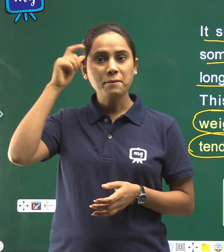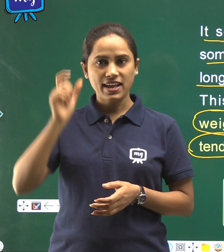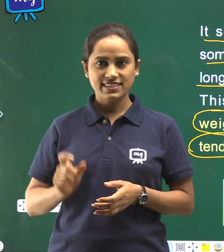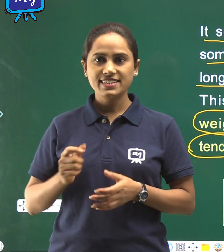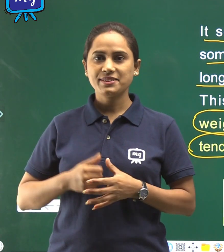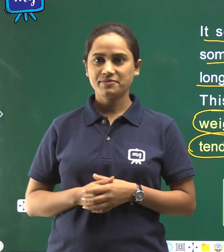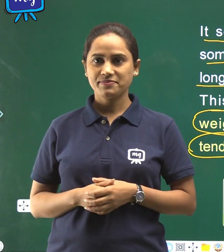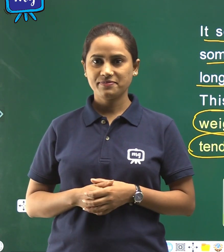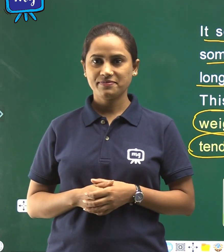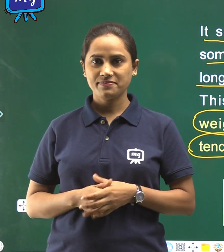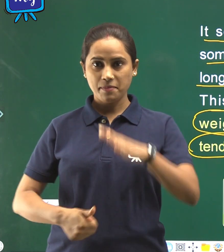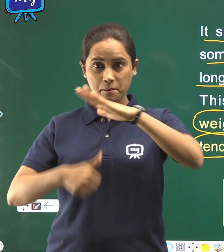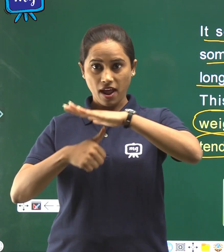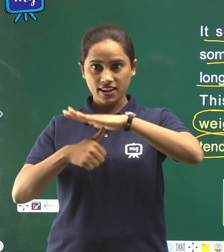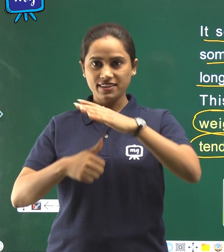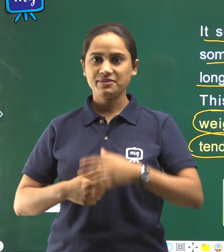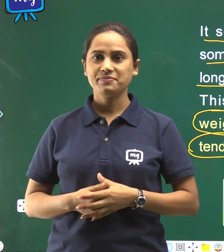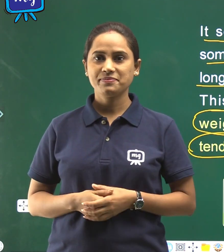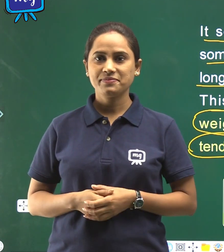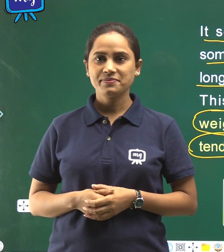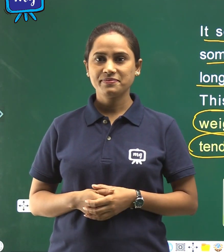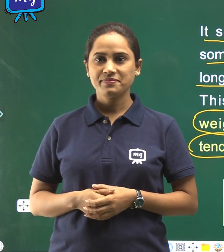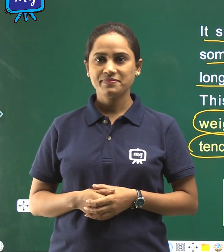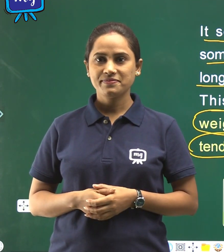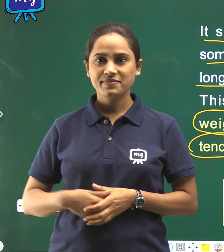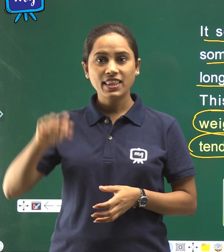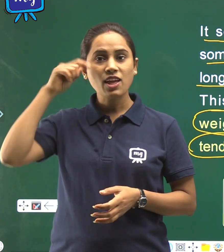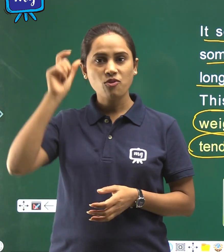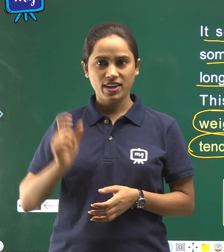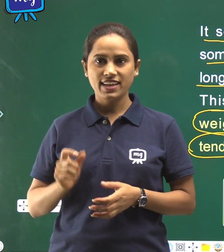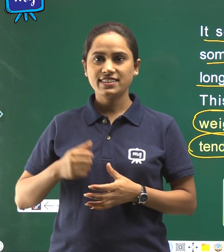master, मालिक, वे,